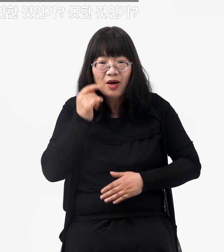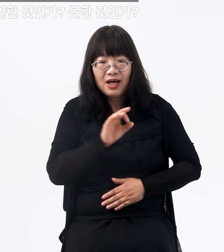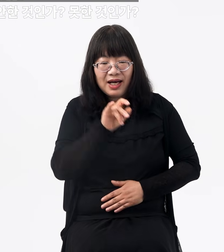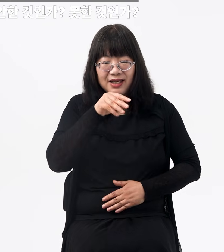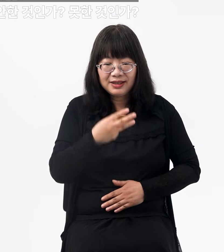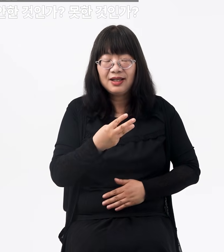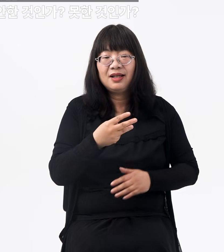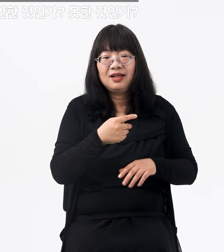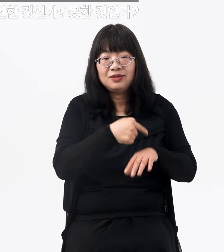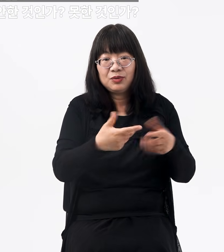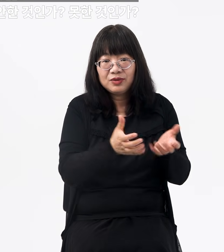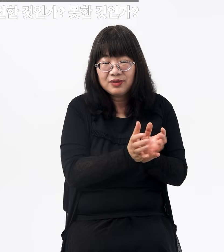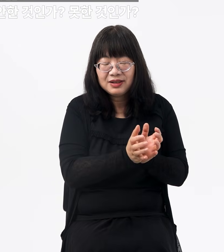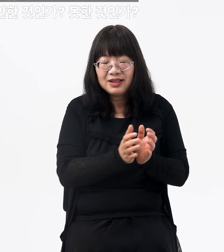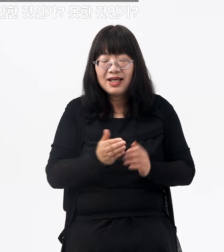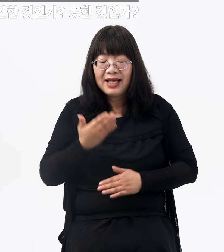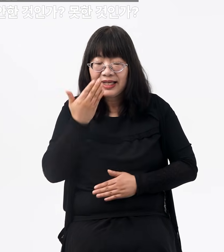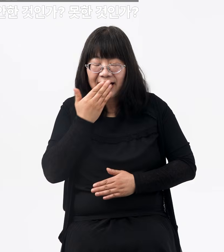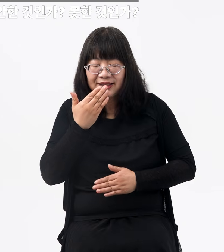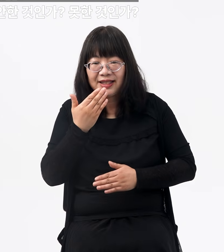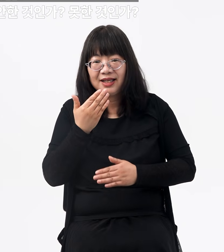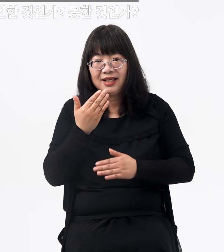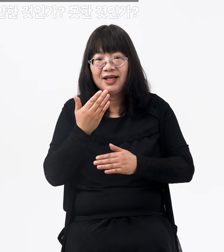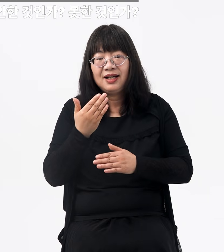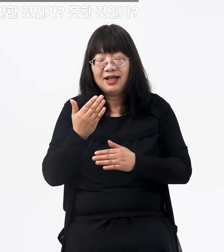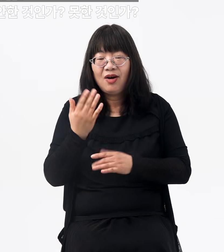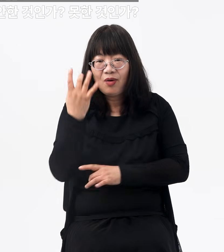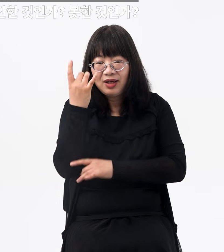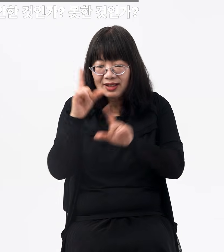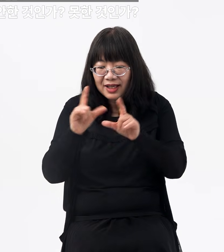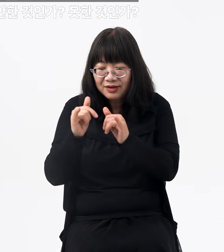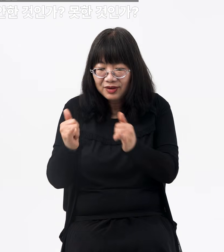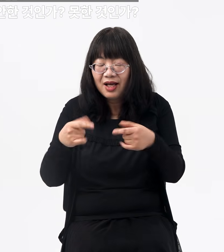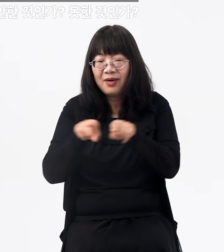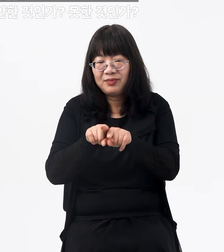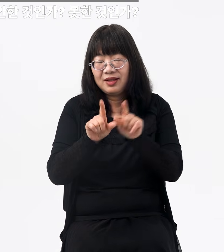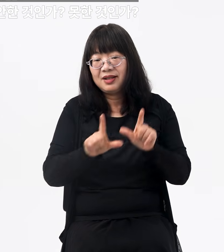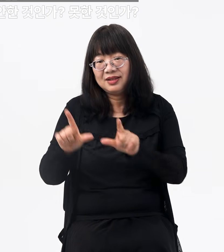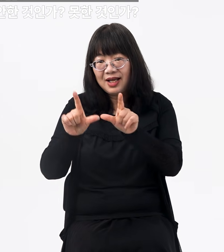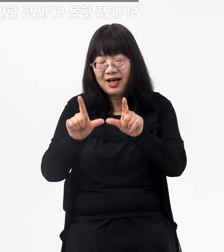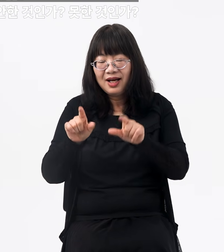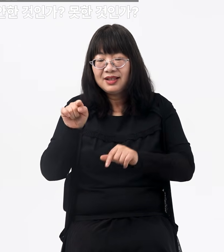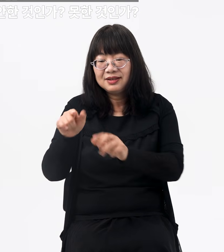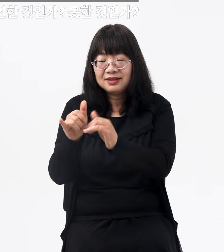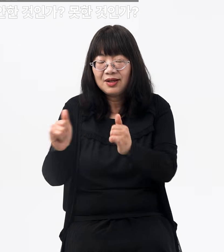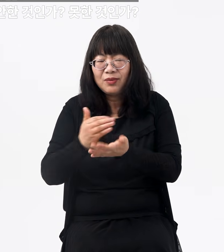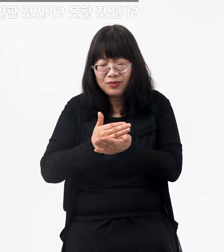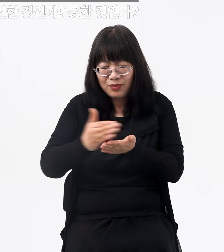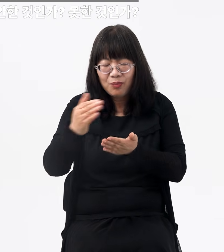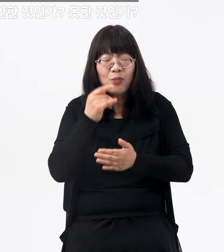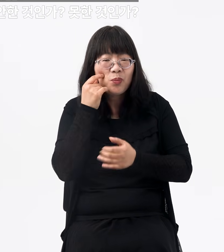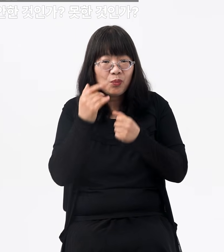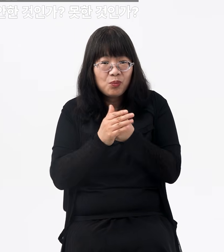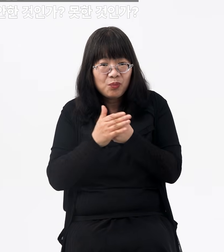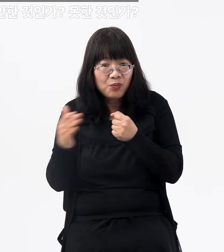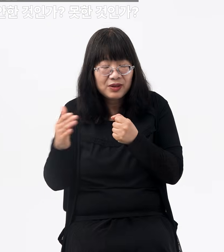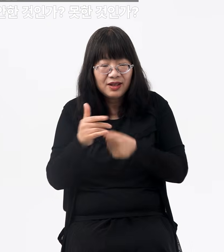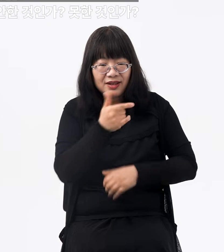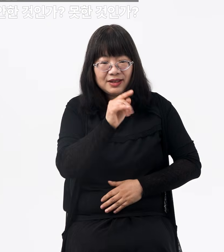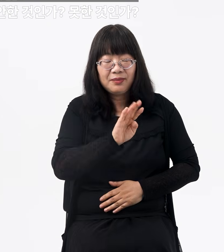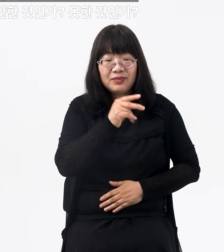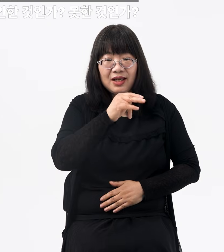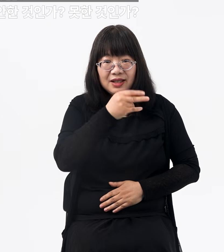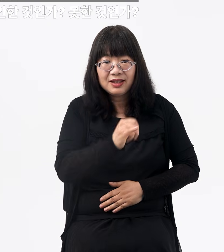그 땅의 주민 가나안 족속 가운데 거주하였으니 이는 그들을 쫓아내지 못함이었더라.